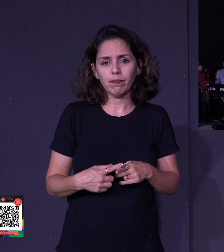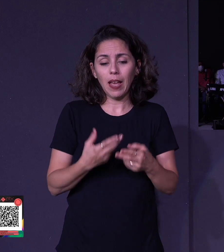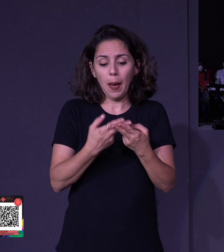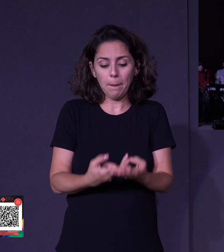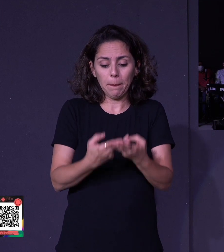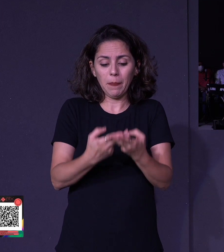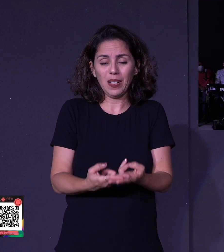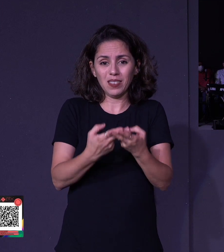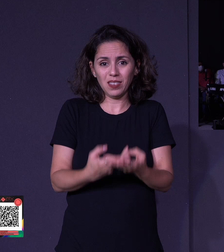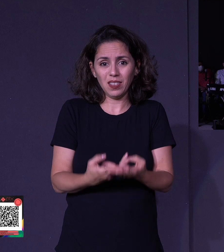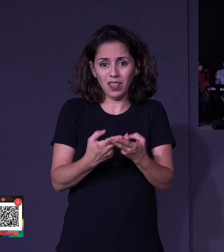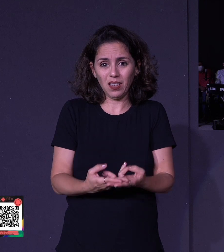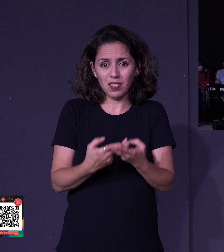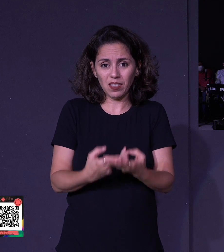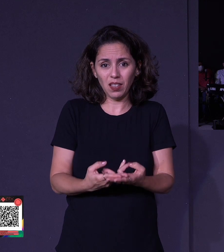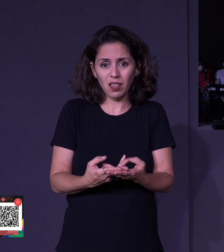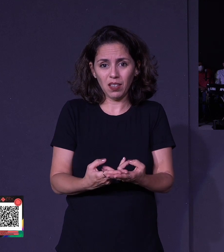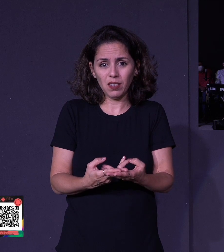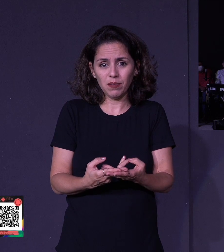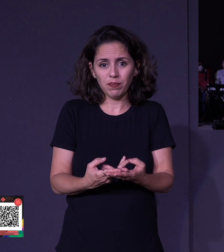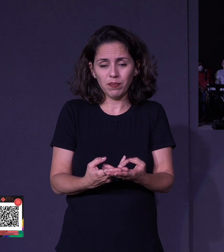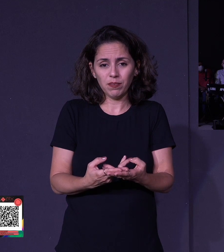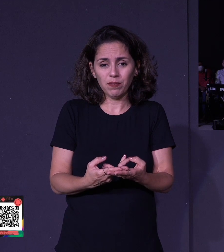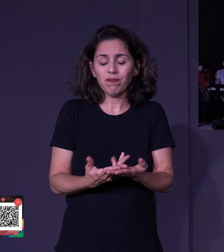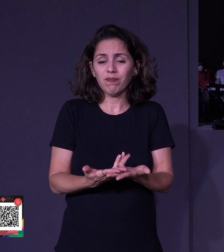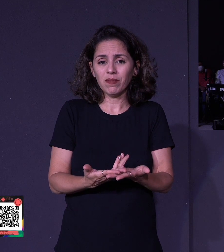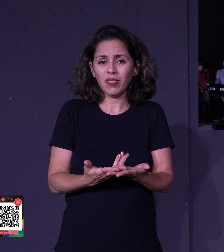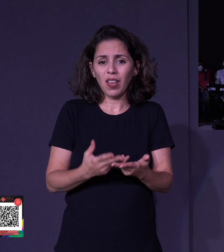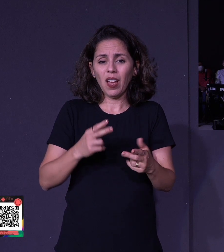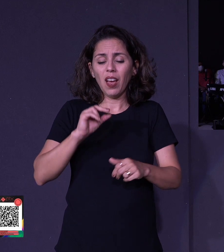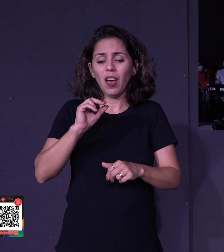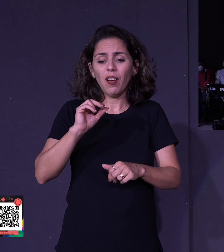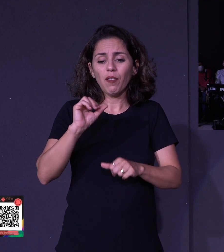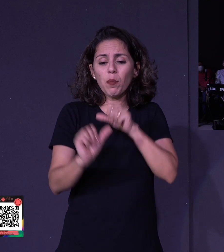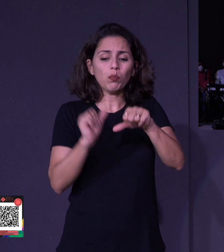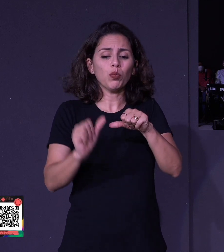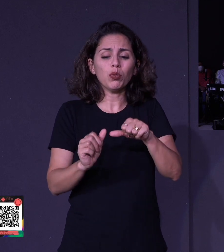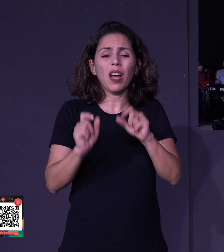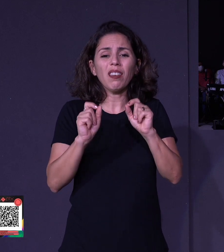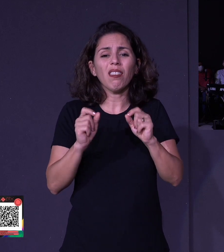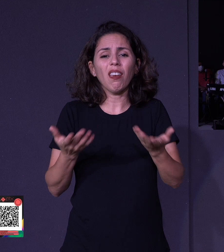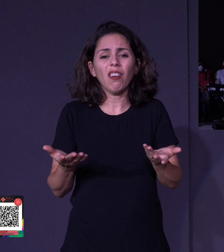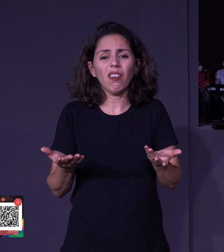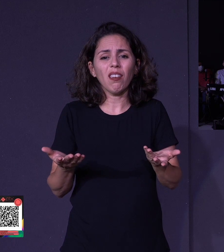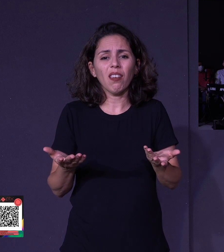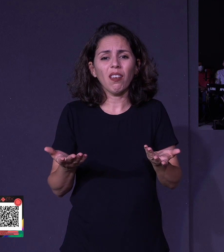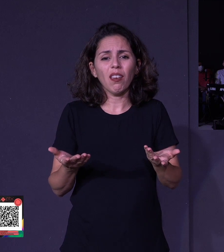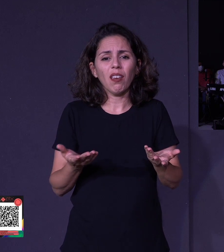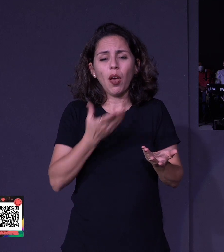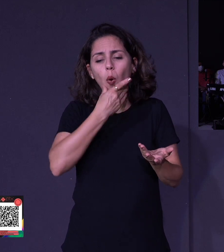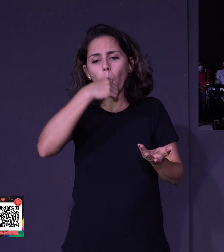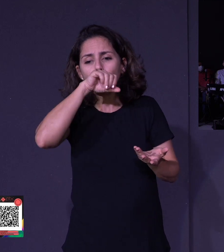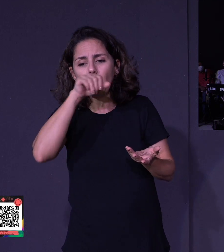não se esgota se transforma em imbecilidade. Menino, faço não, menino. E a